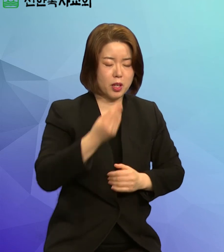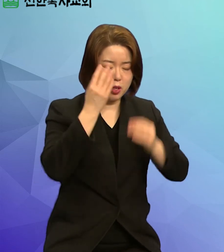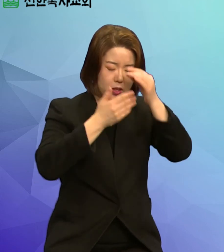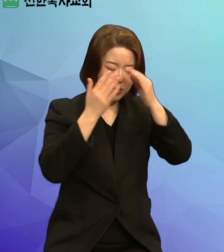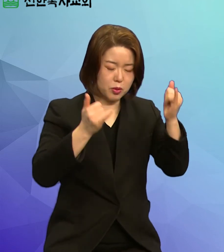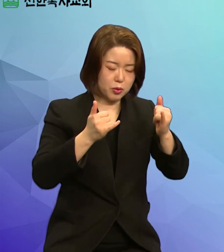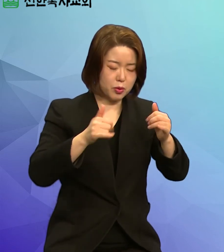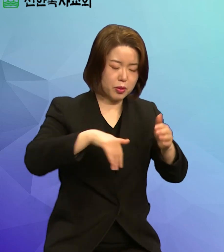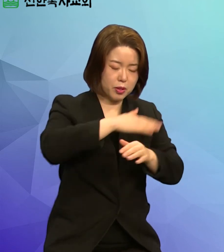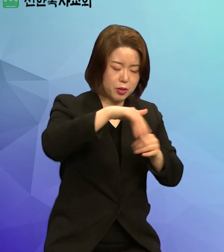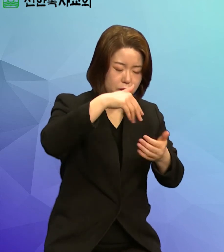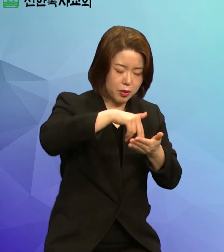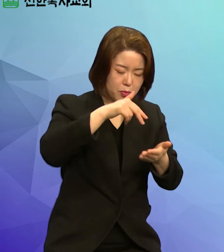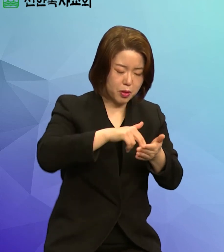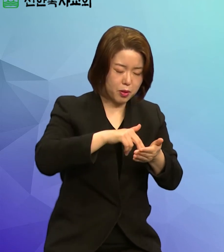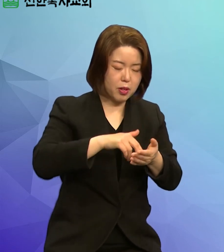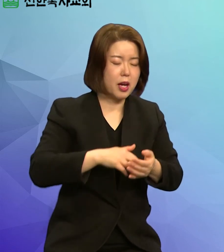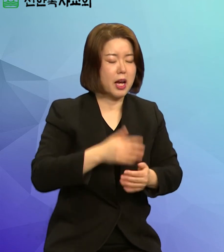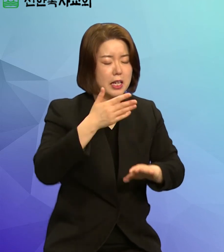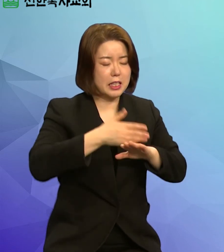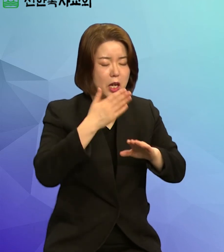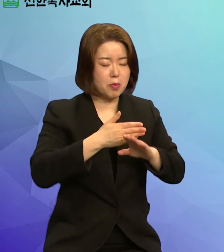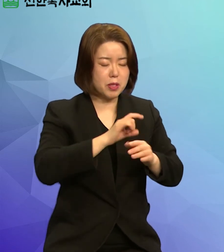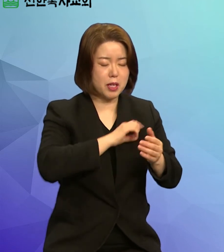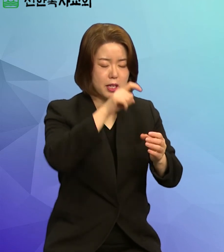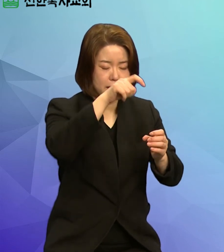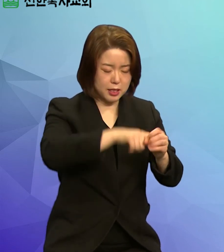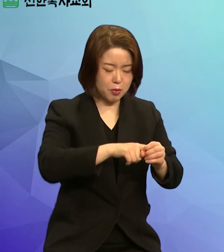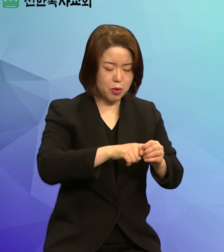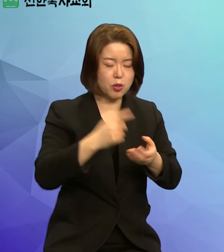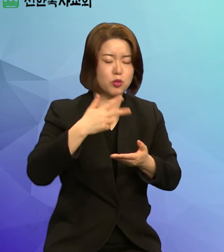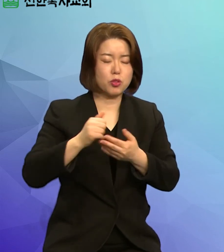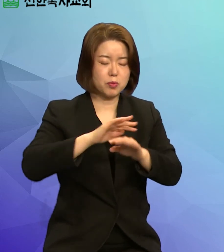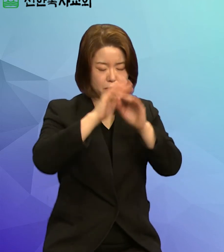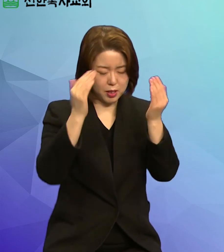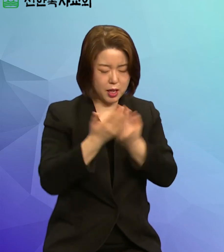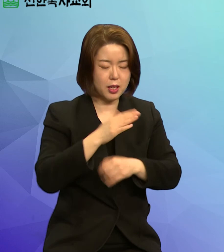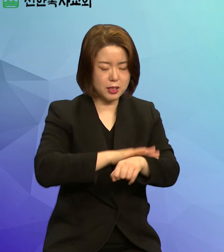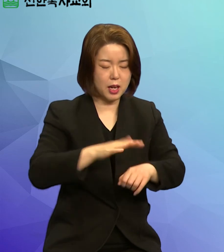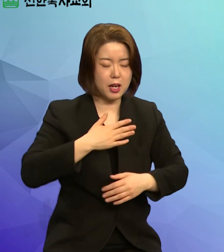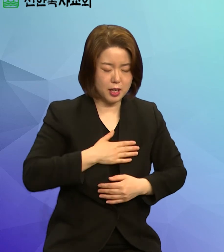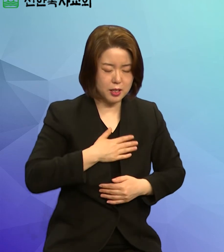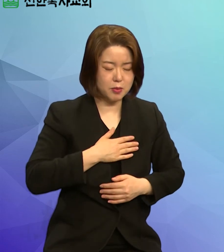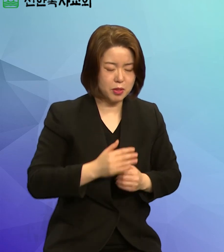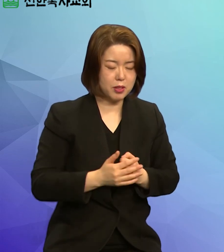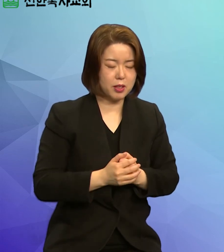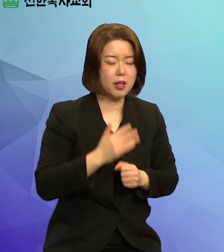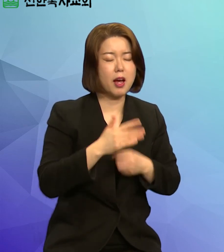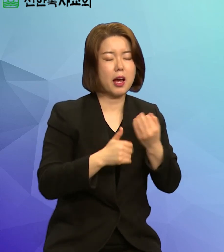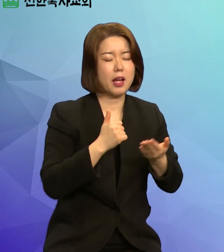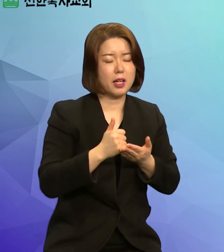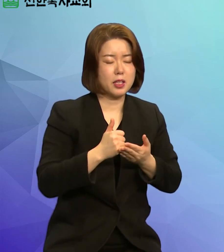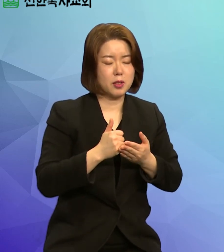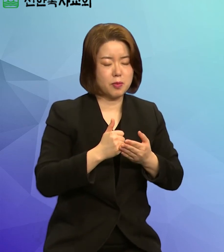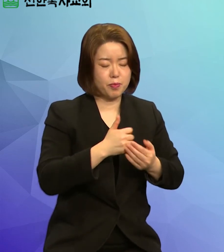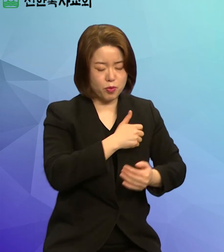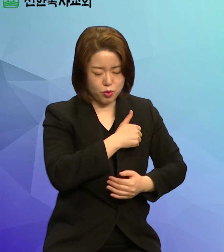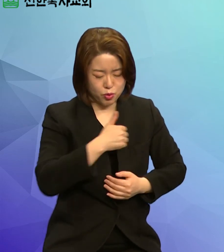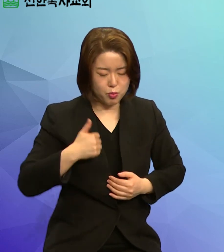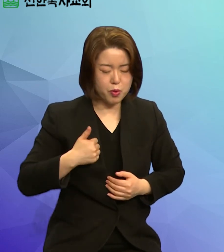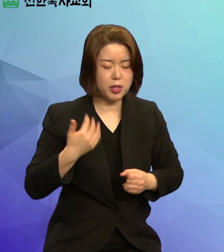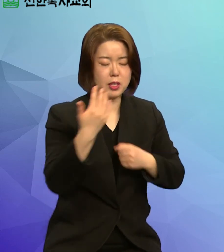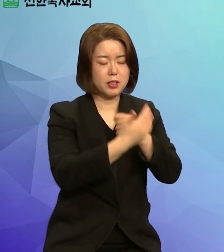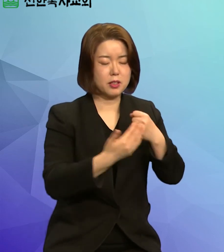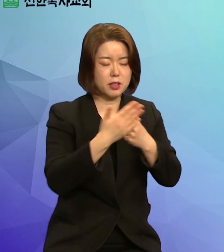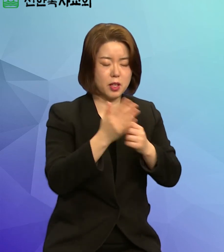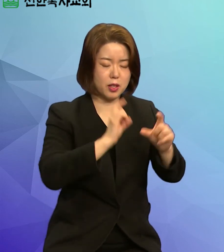형편과 처지와 감사의 제목들을 주님이 너무나 잘 아십니다. 하나님, 마음껏 은혜 위에